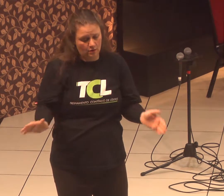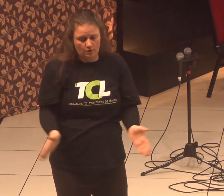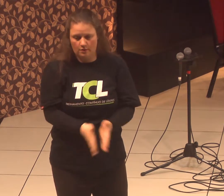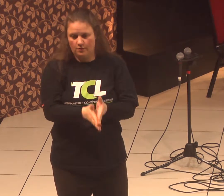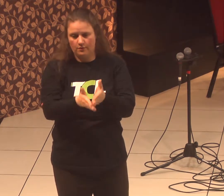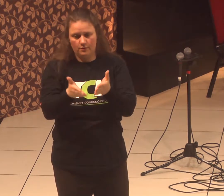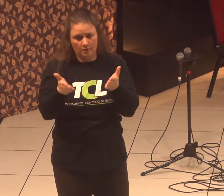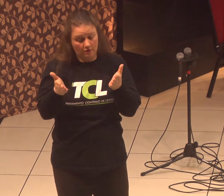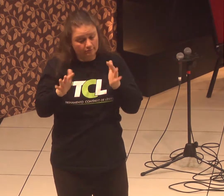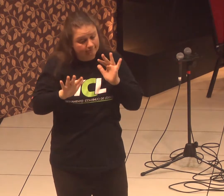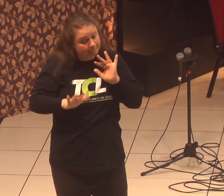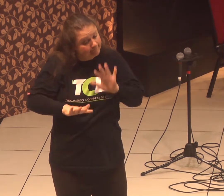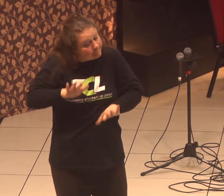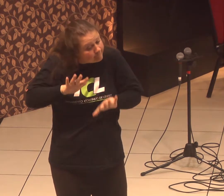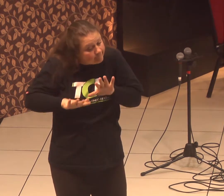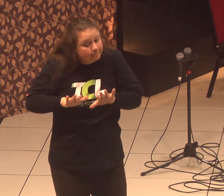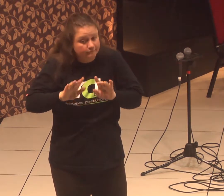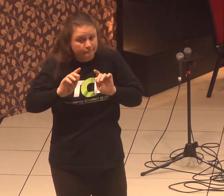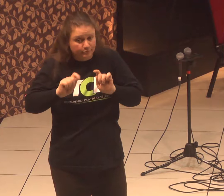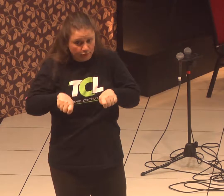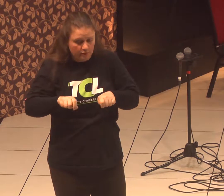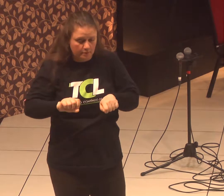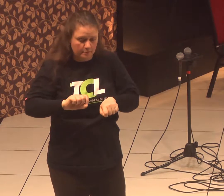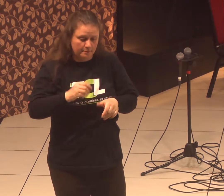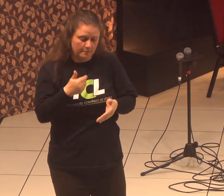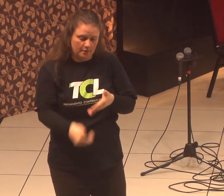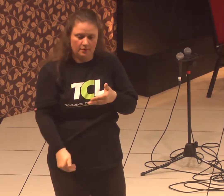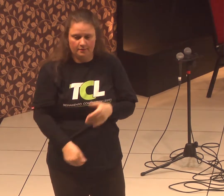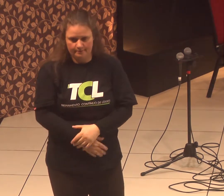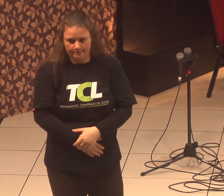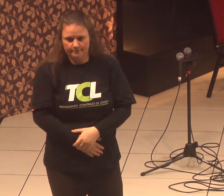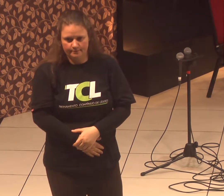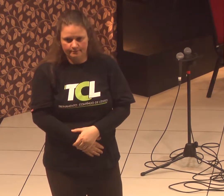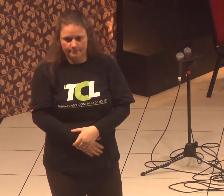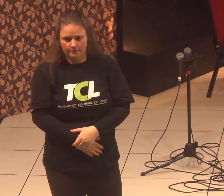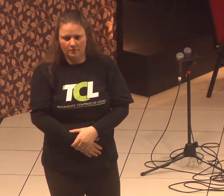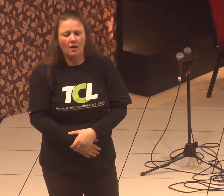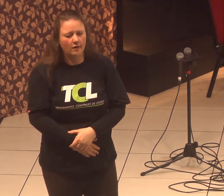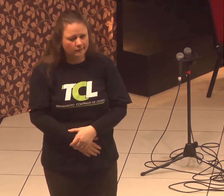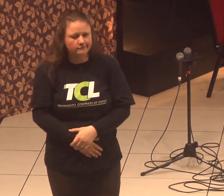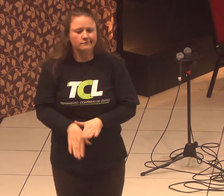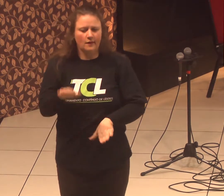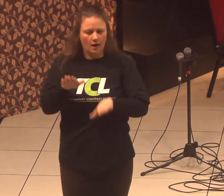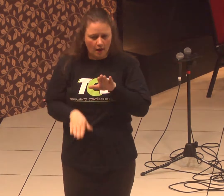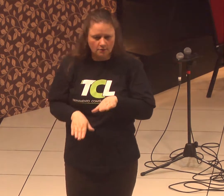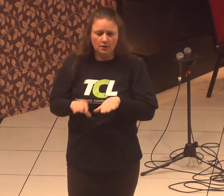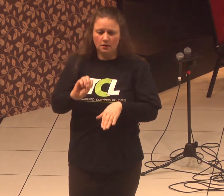Talvez ele perdesse o milagre. E eu digo para vocês que muito milagre é perdido por falta